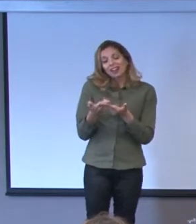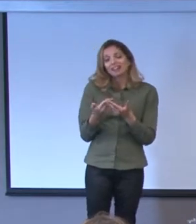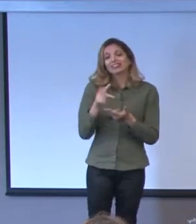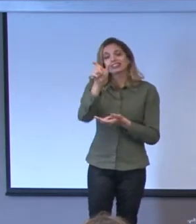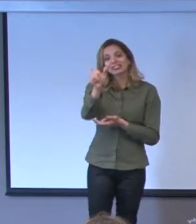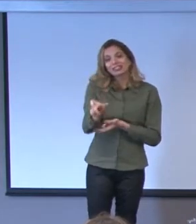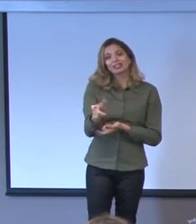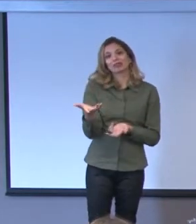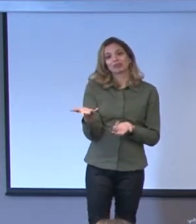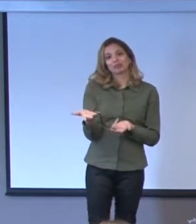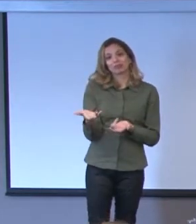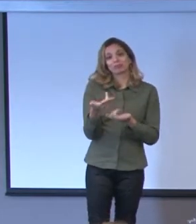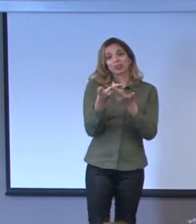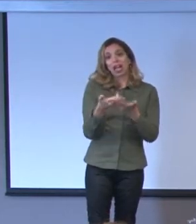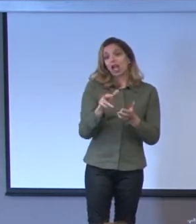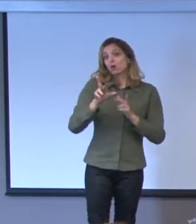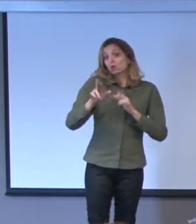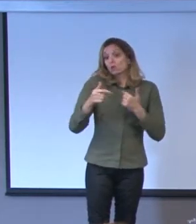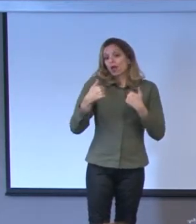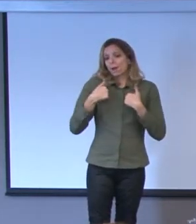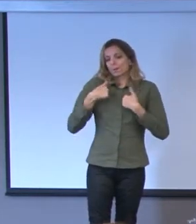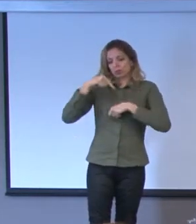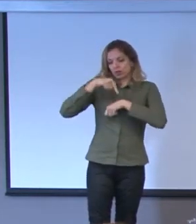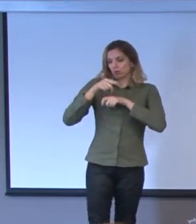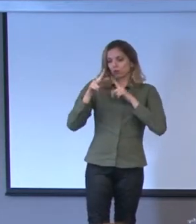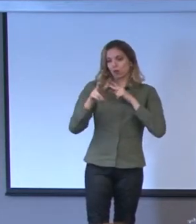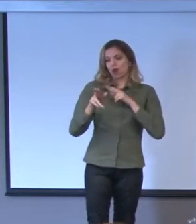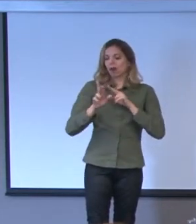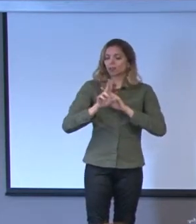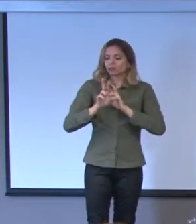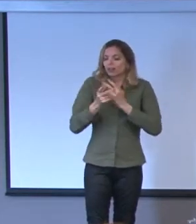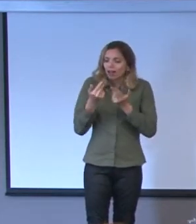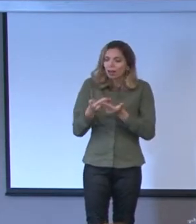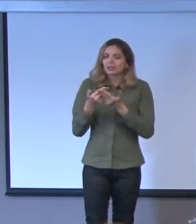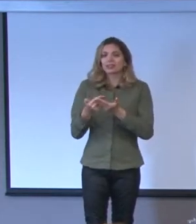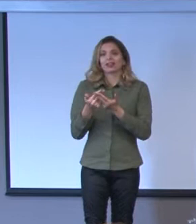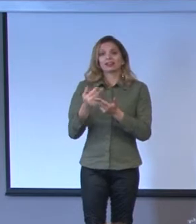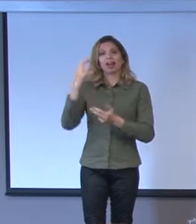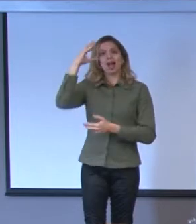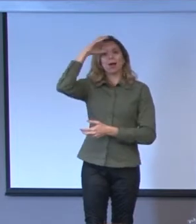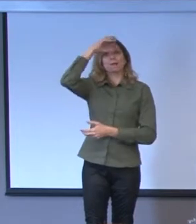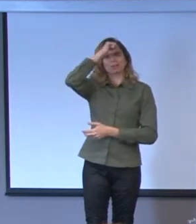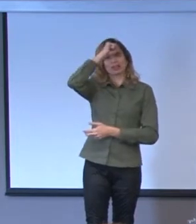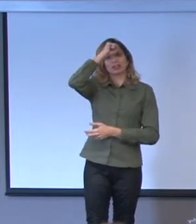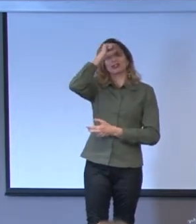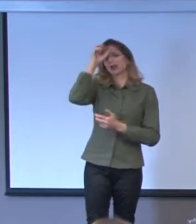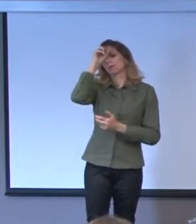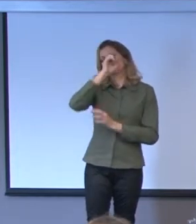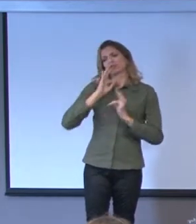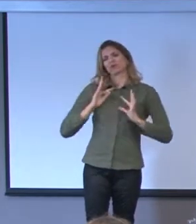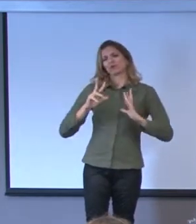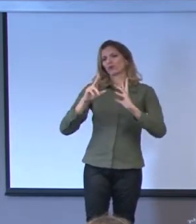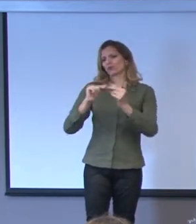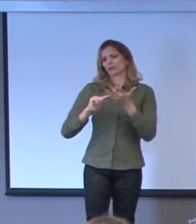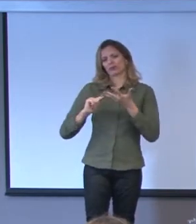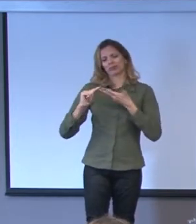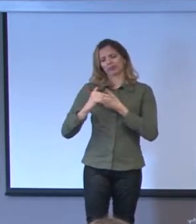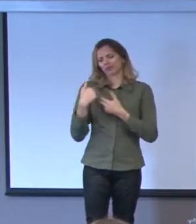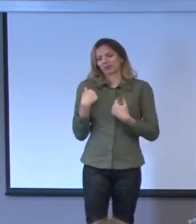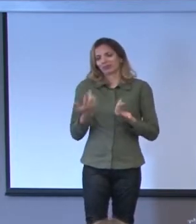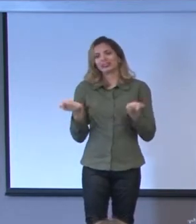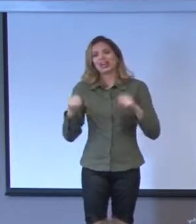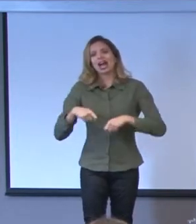paciência com o que não é o seu ritmo. Quando você aprende isso, você aprende tudo, né? Você aprende